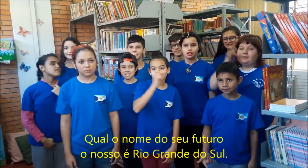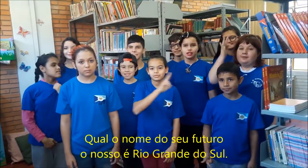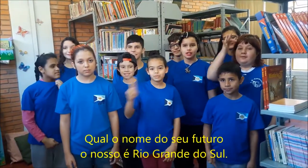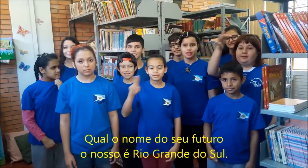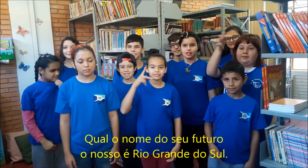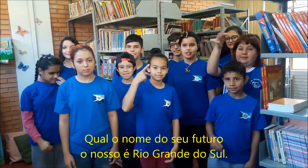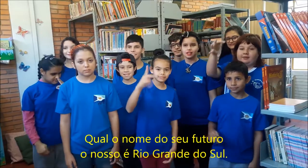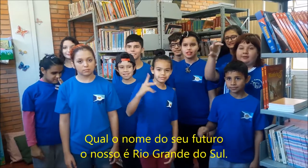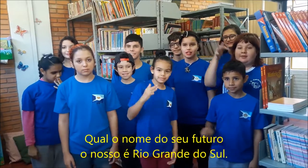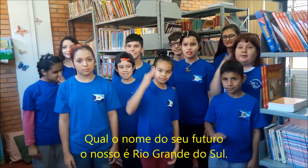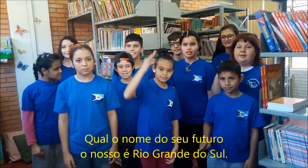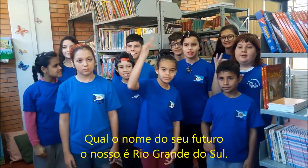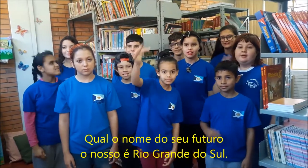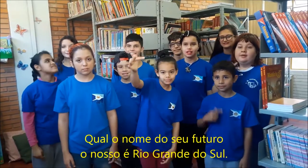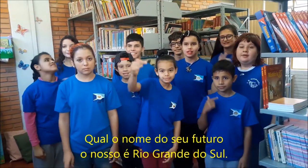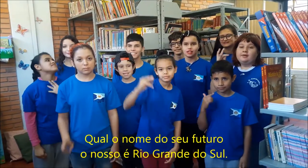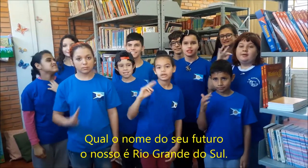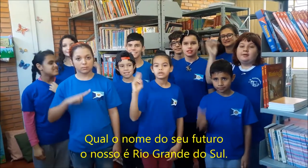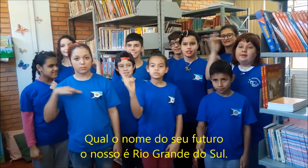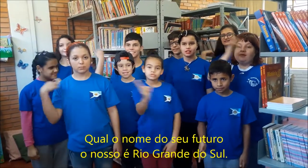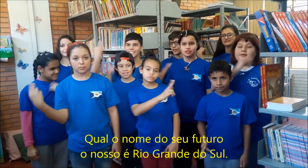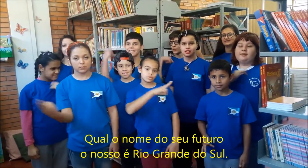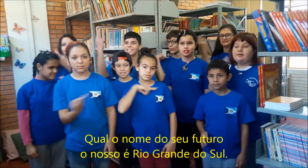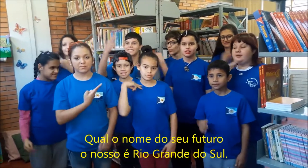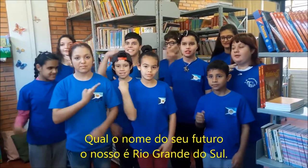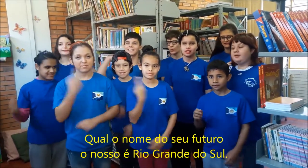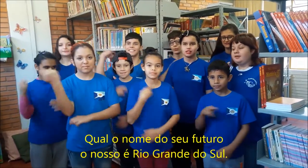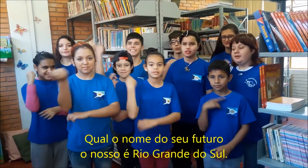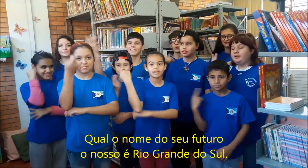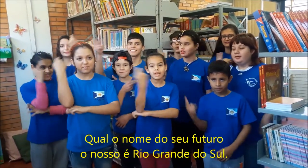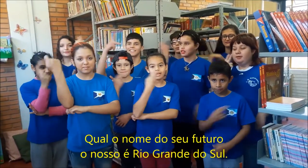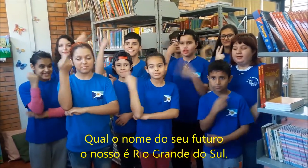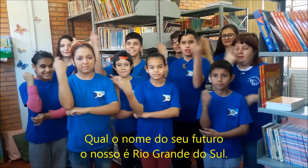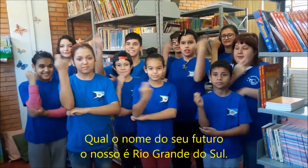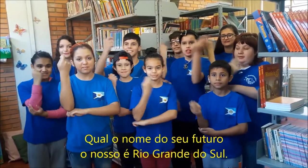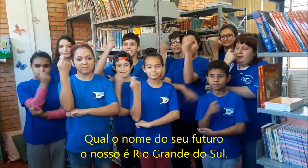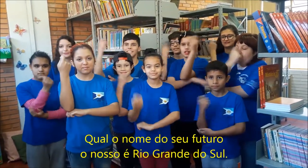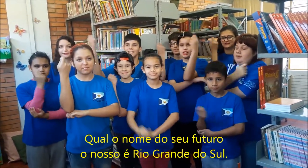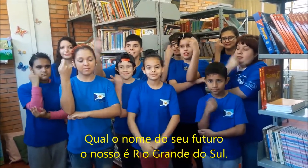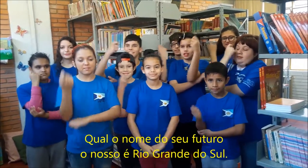futuro? O nosso é Rio Grande do Sul. Governo do Estado. Todos pelo Rio Grande.